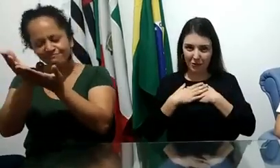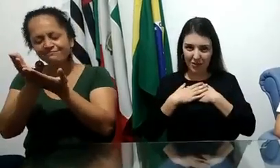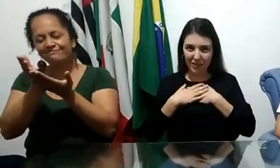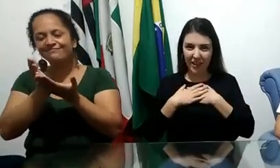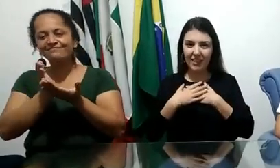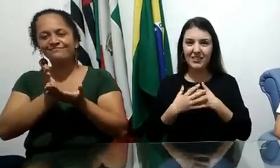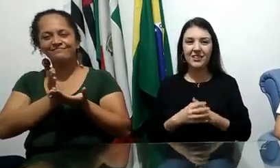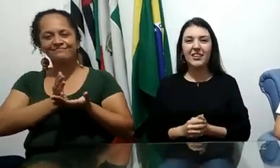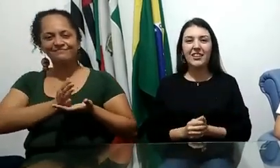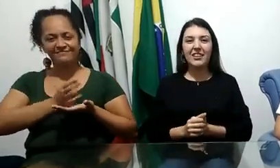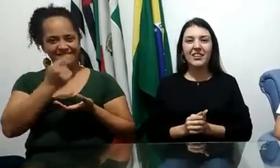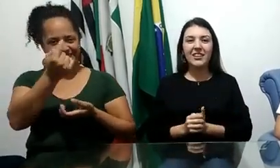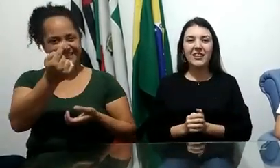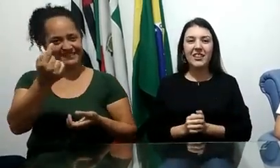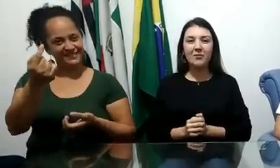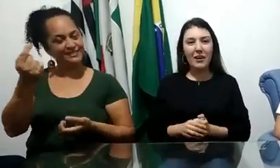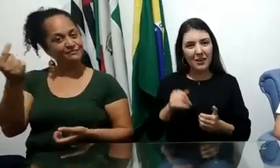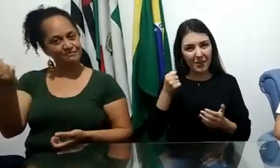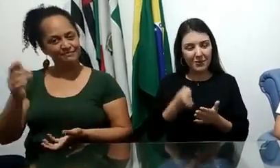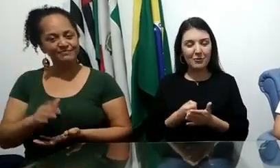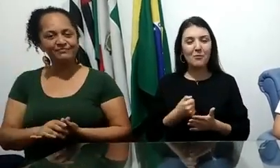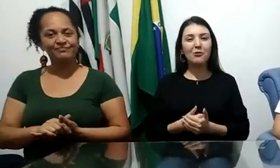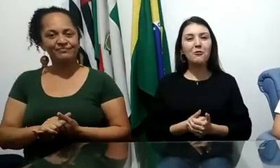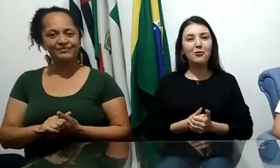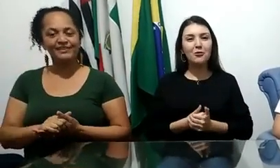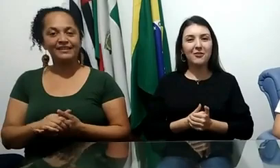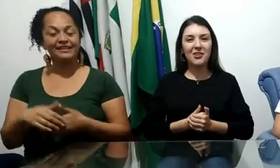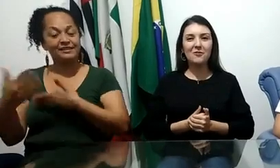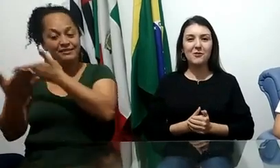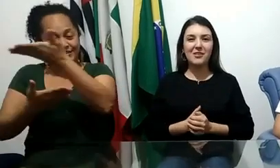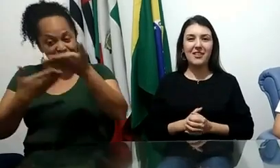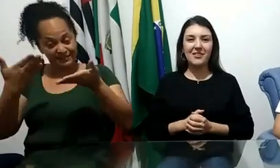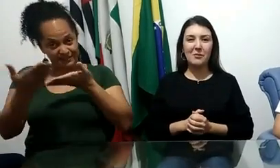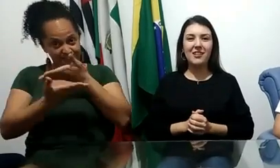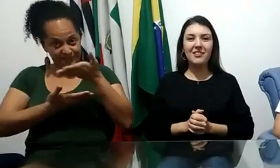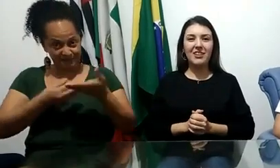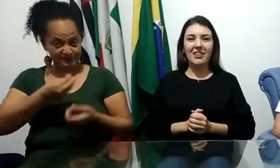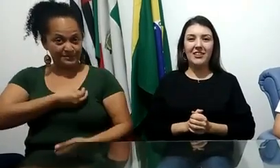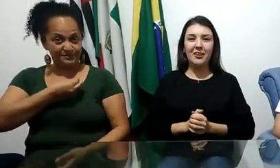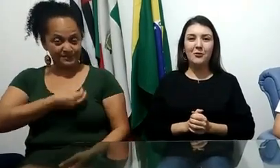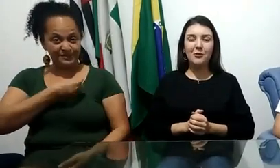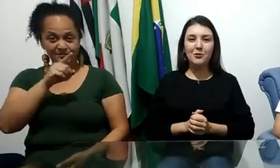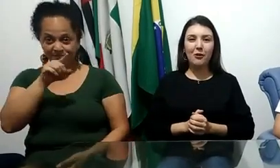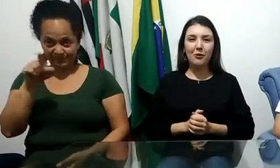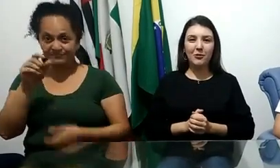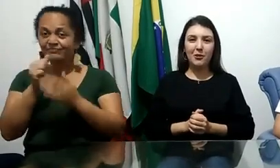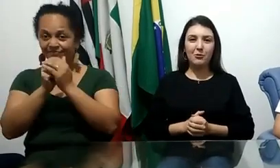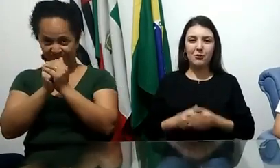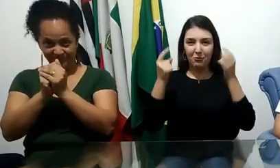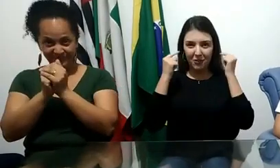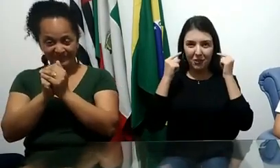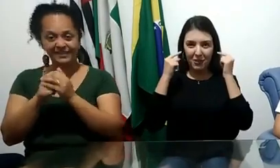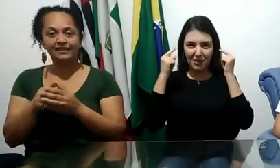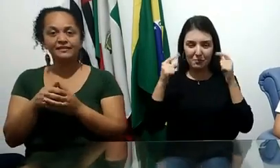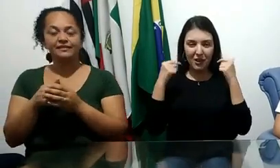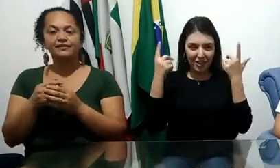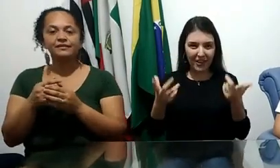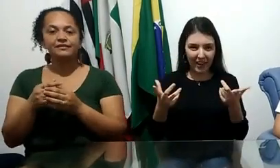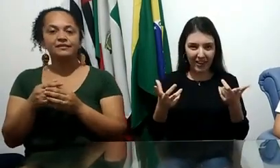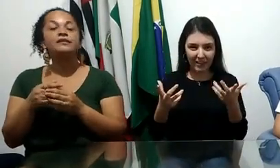coração de vocês e que venha efetuar muito fruto na vida de vocês, amém? Que não só venhamos ouvir,